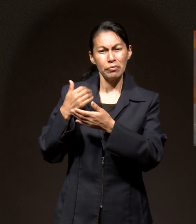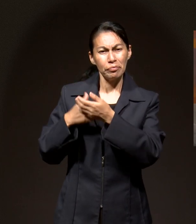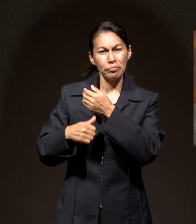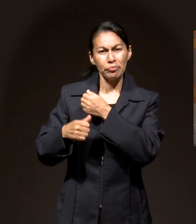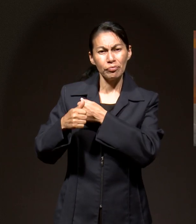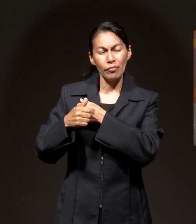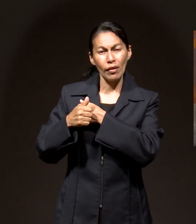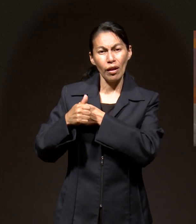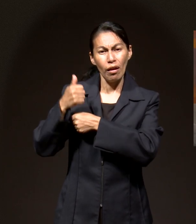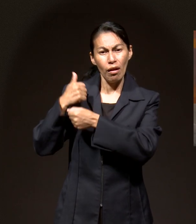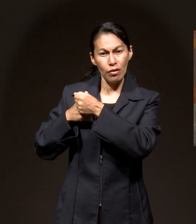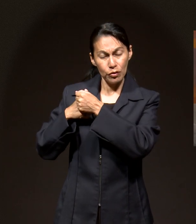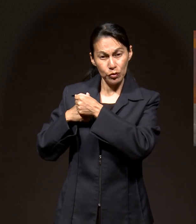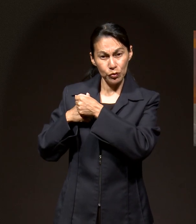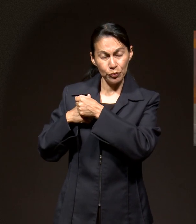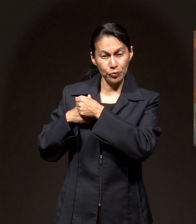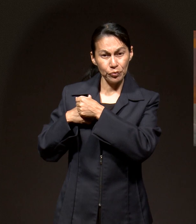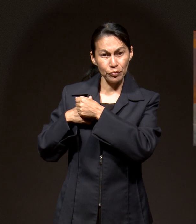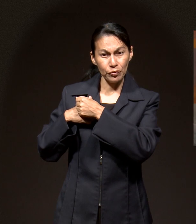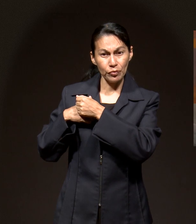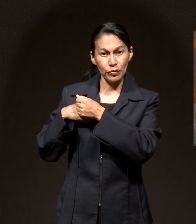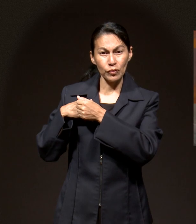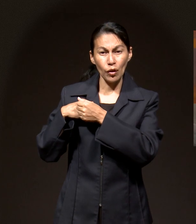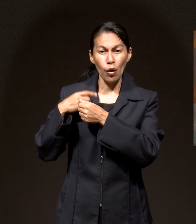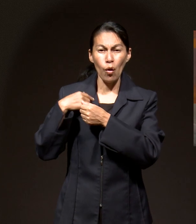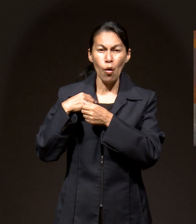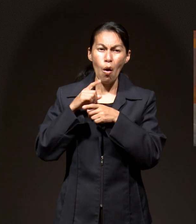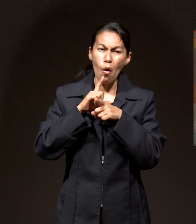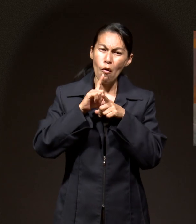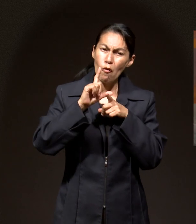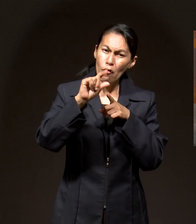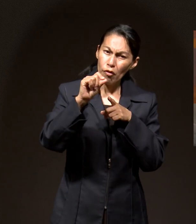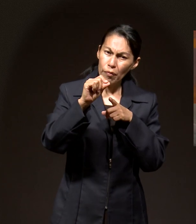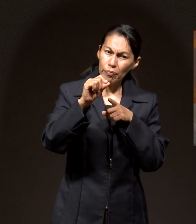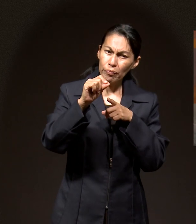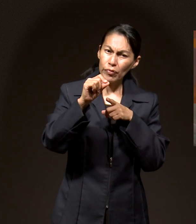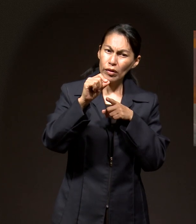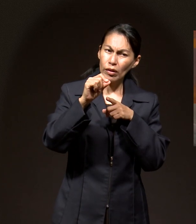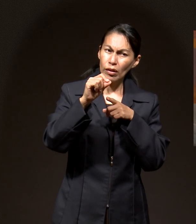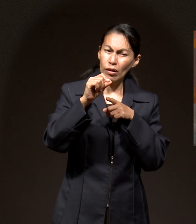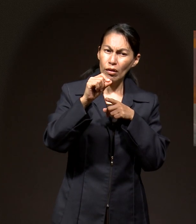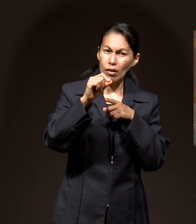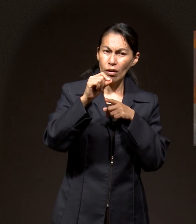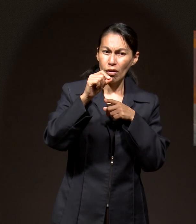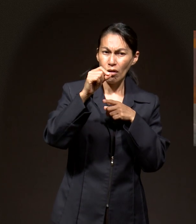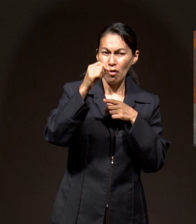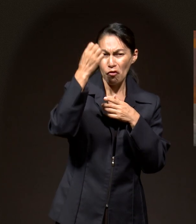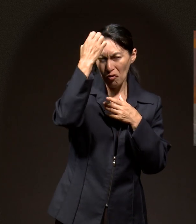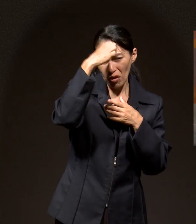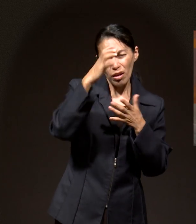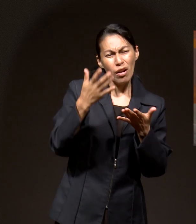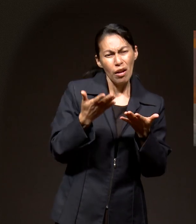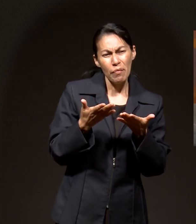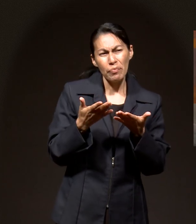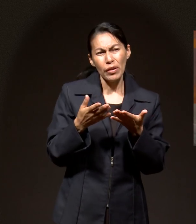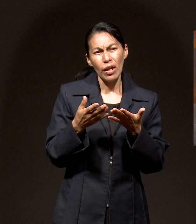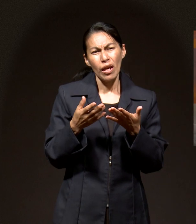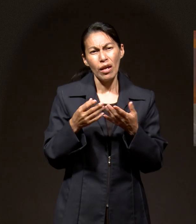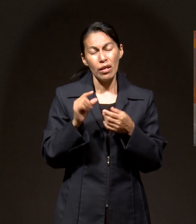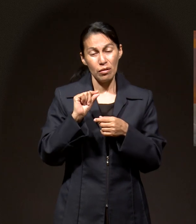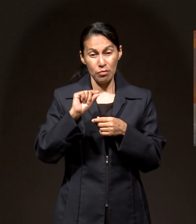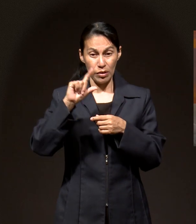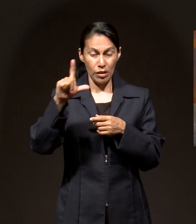y desde hace algunos años salí al extranjero para mi especialidad médica, posteriormente la